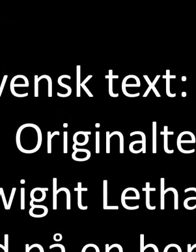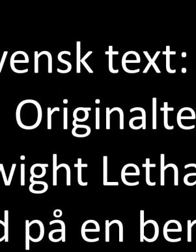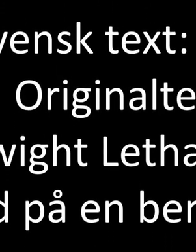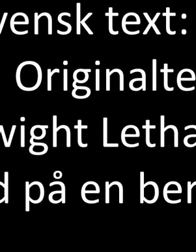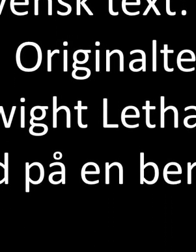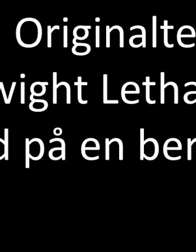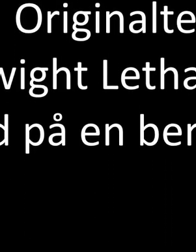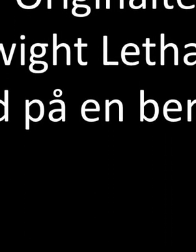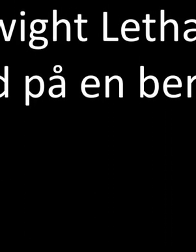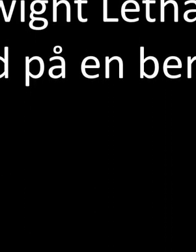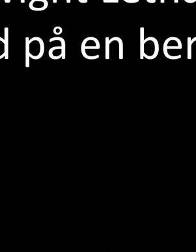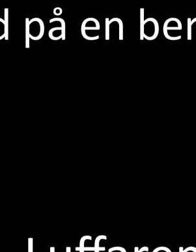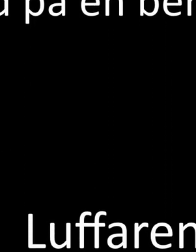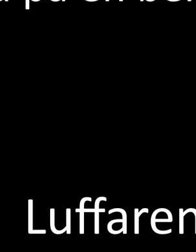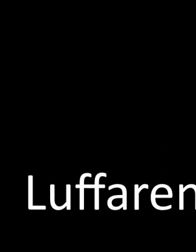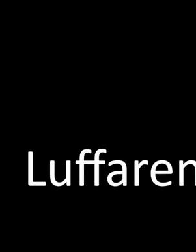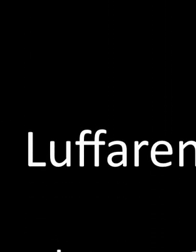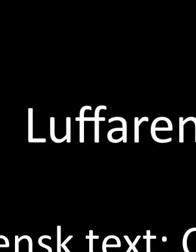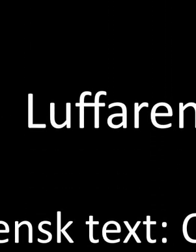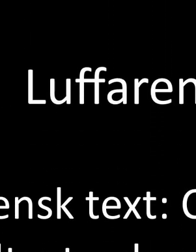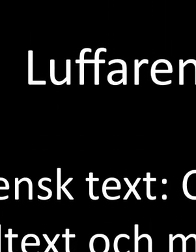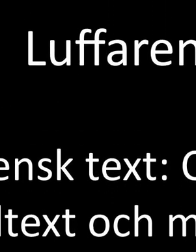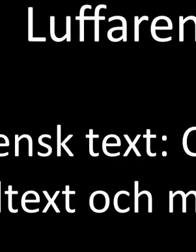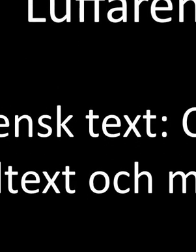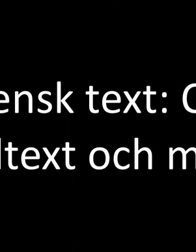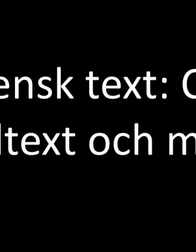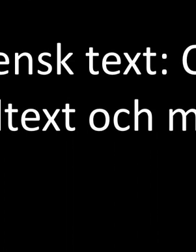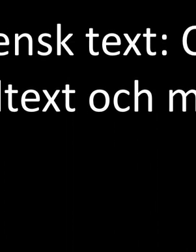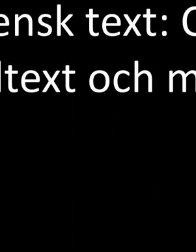Gott folk må prata vad helst de vill,